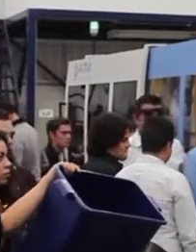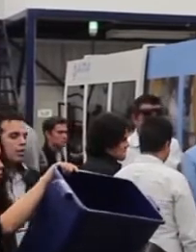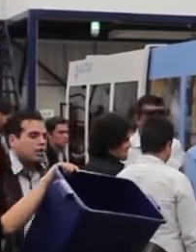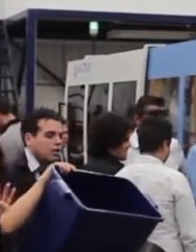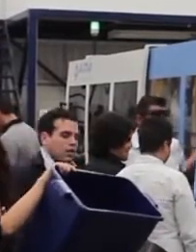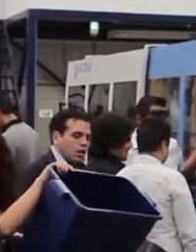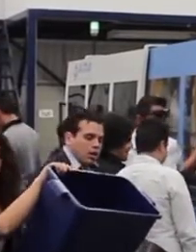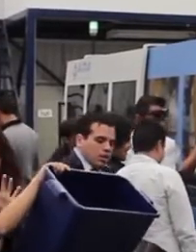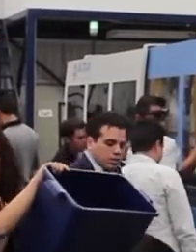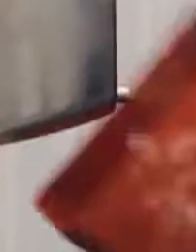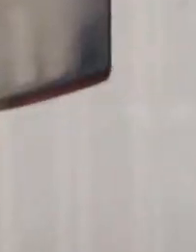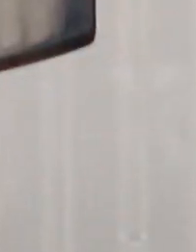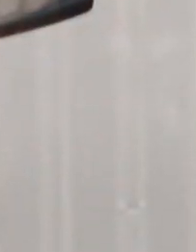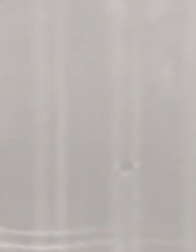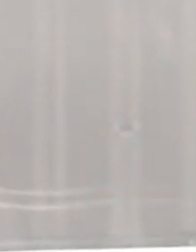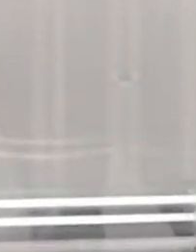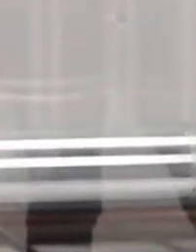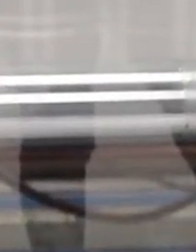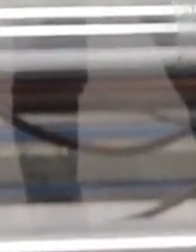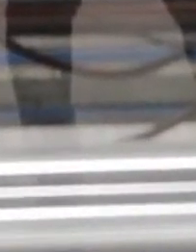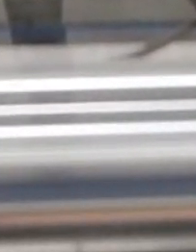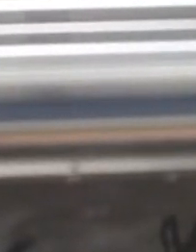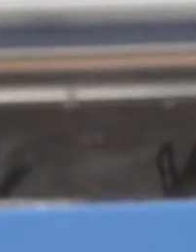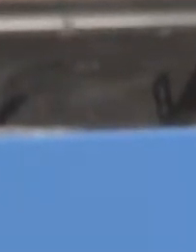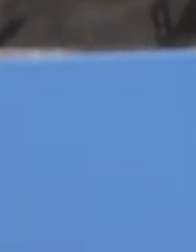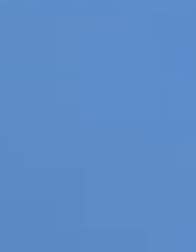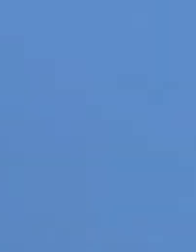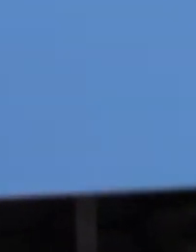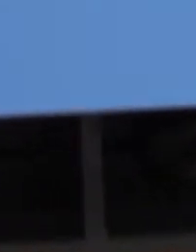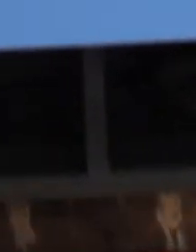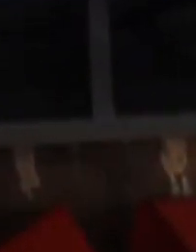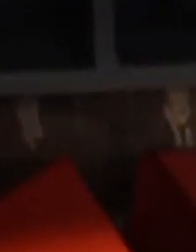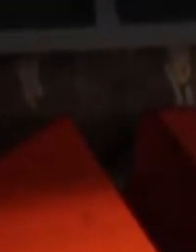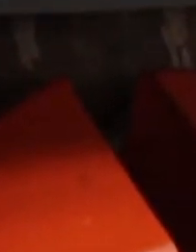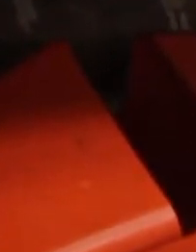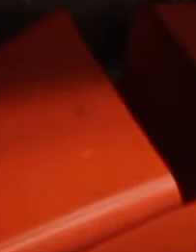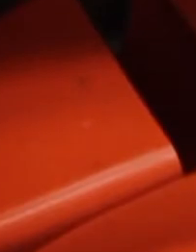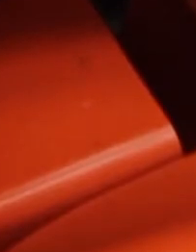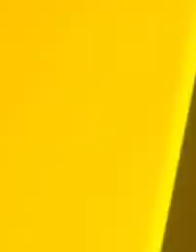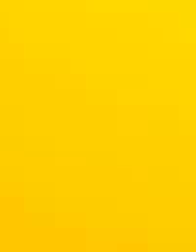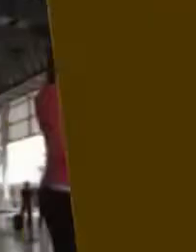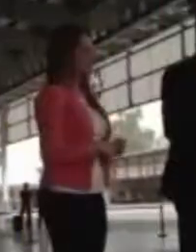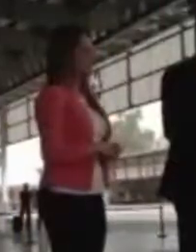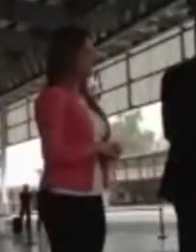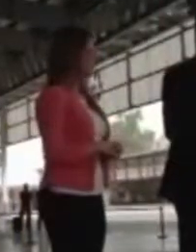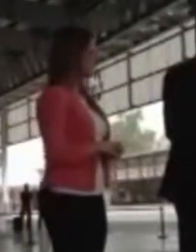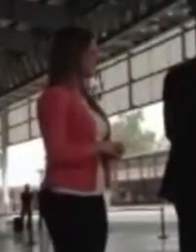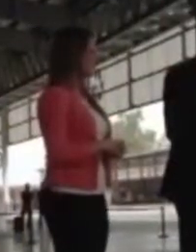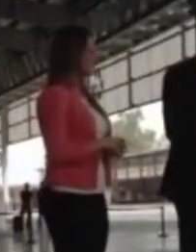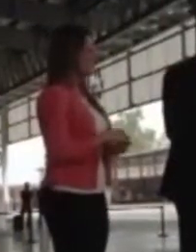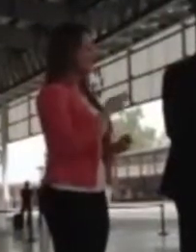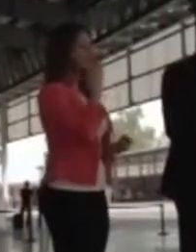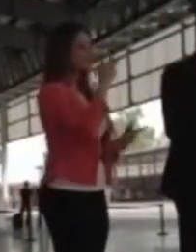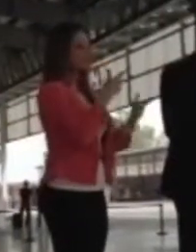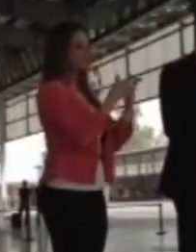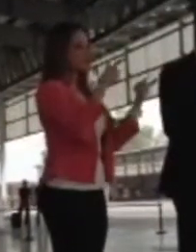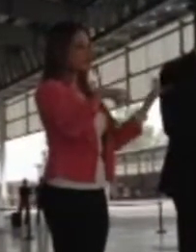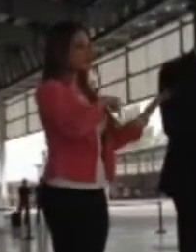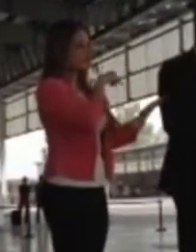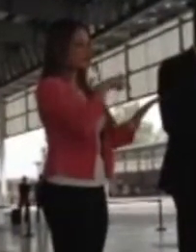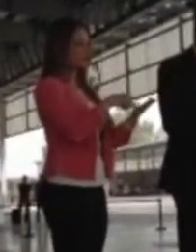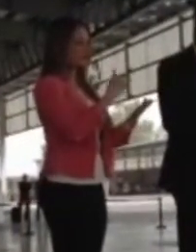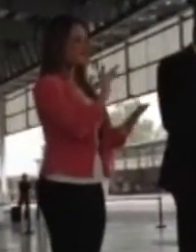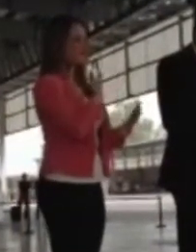vez contribuyen a la eficiencia de la gestión de residuos sólidos y a la sustentabilidad ambiental. Este gran espacio que constituyen